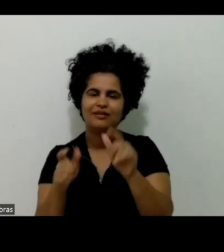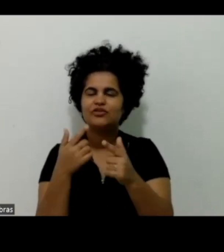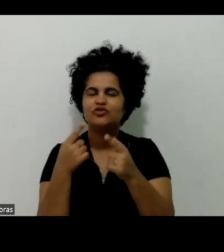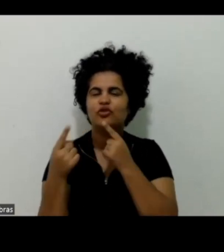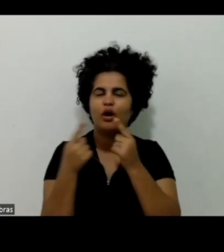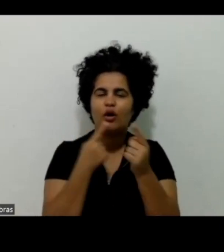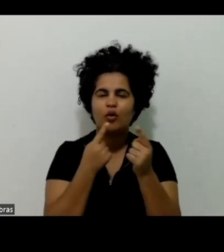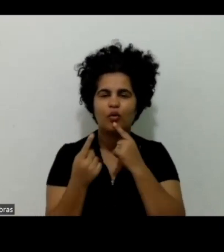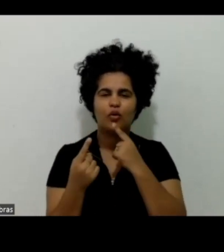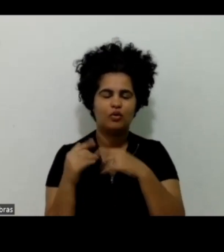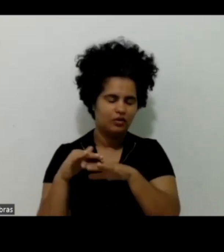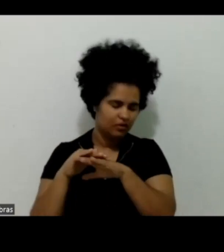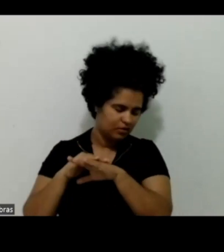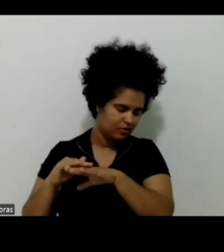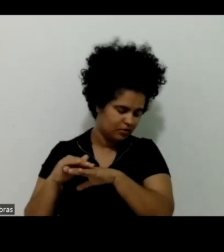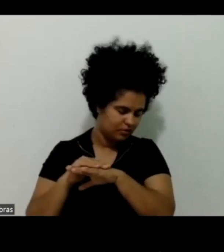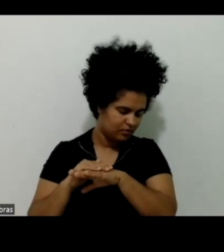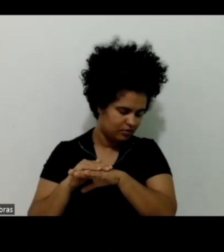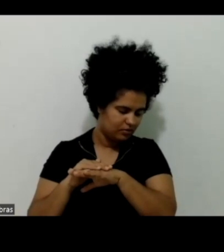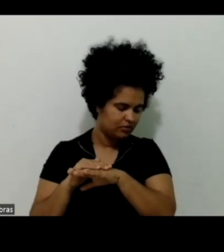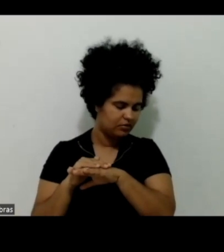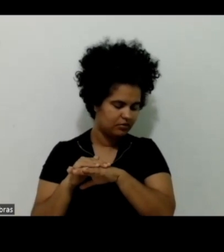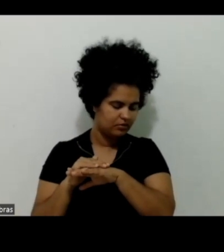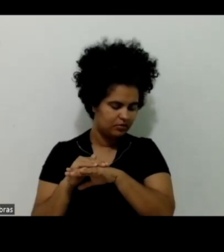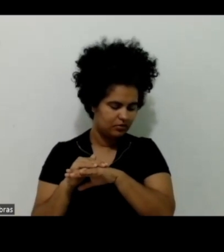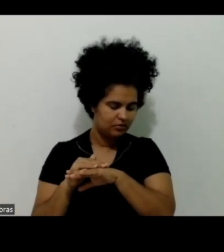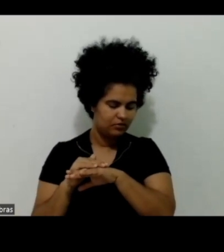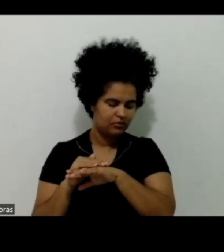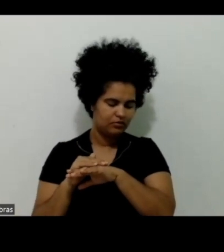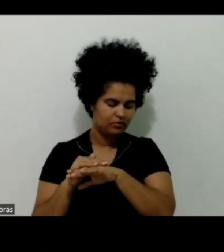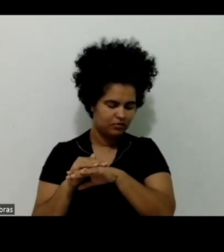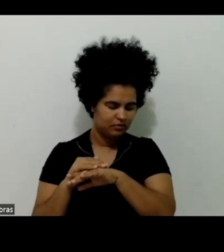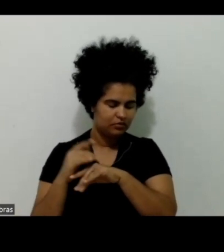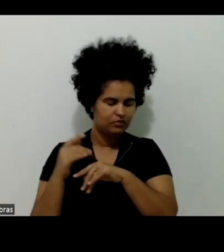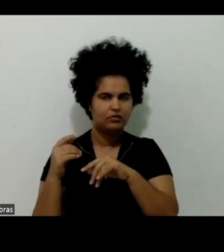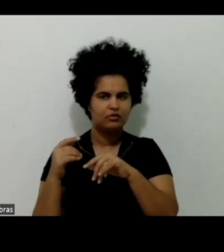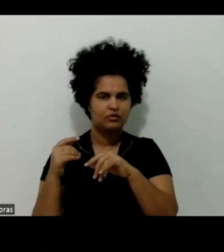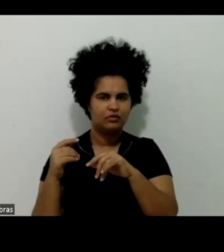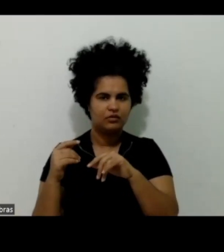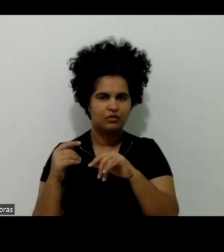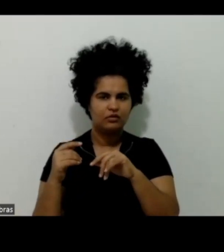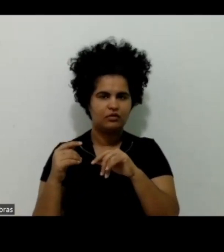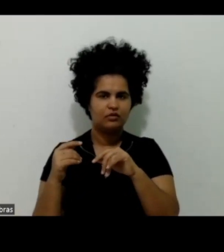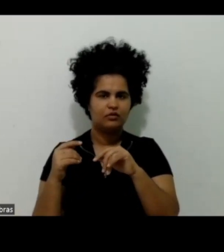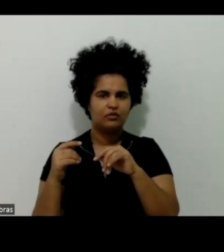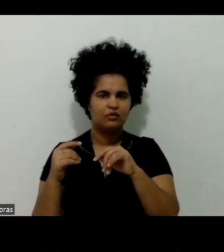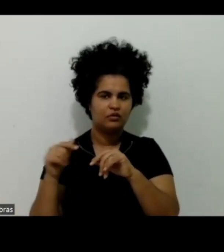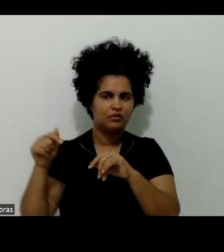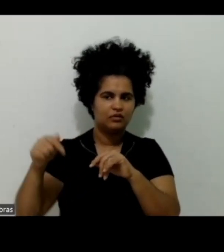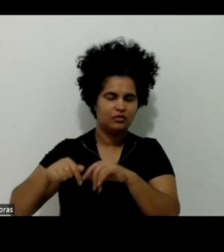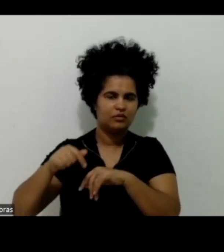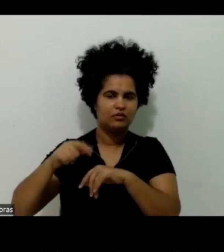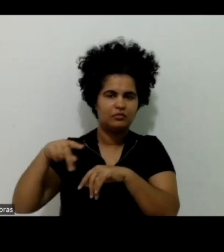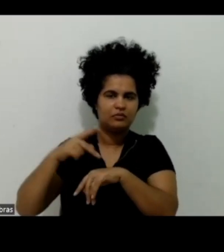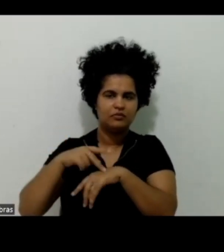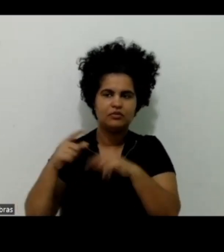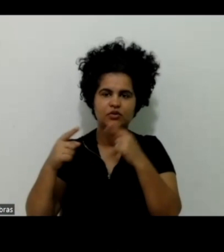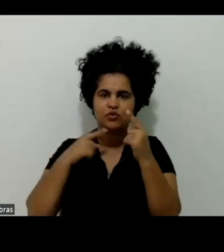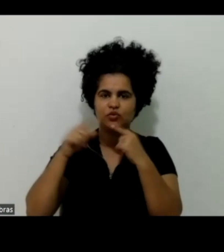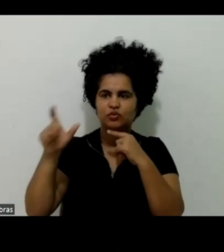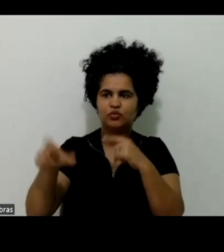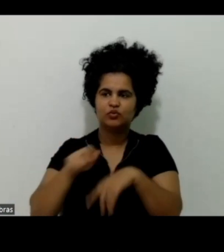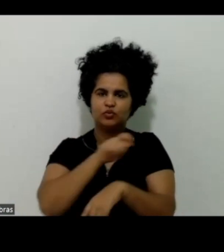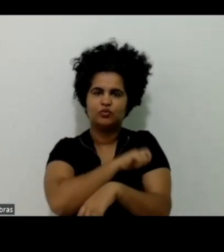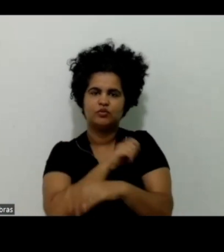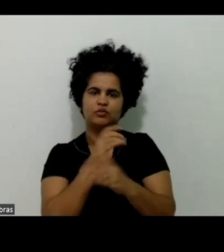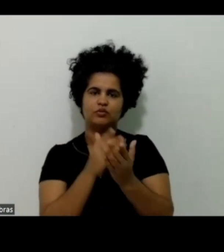a própria lógica, né, dessa relação capital e trabalho, mediada pelo racismo e pelo sexismo nesse país, ao estudante, a estudante chegar